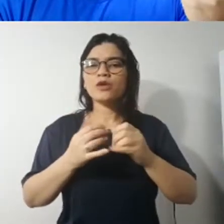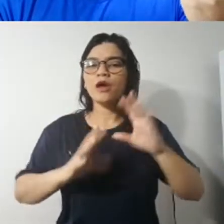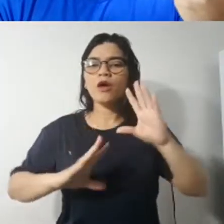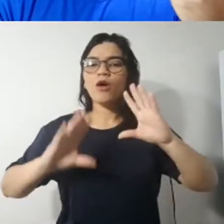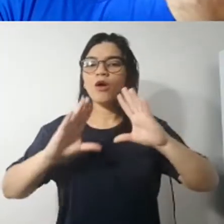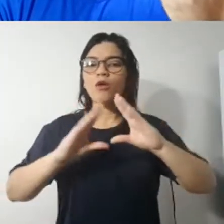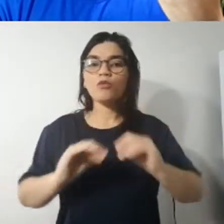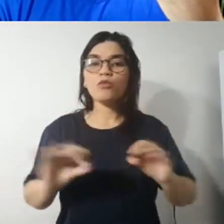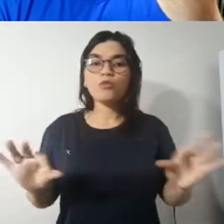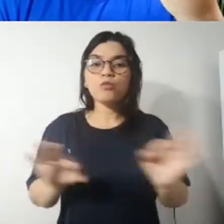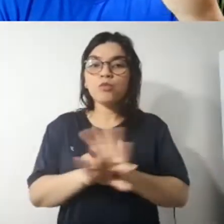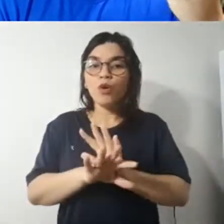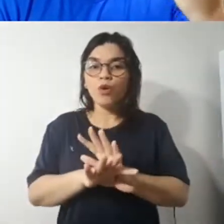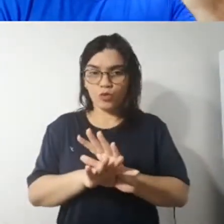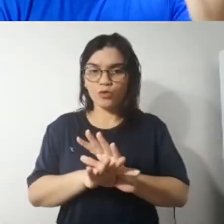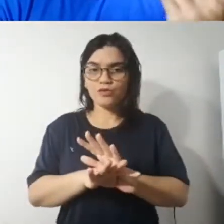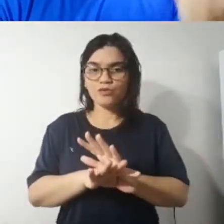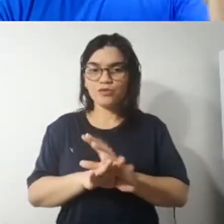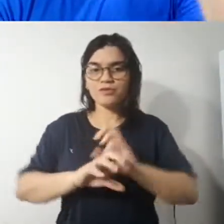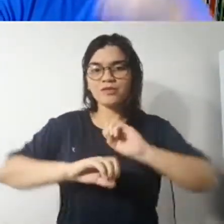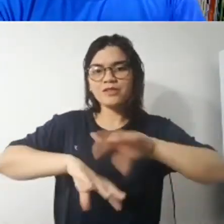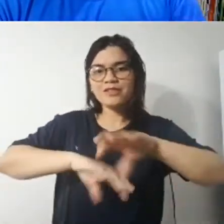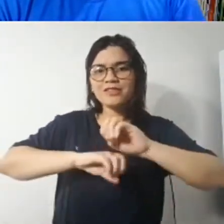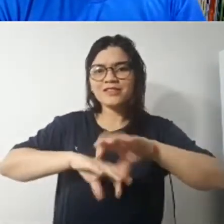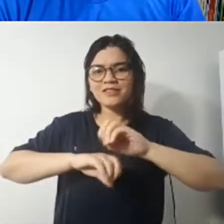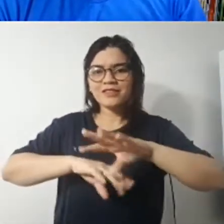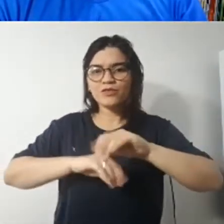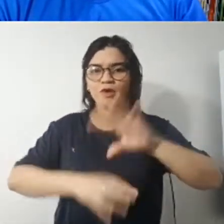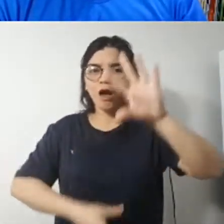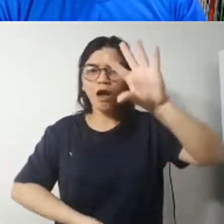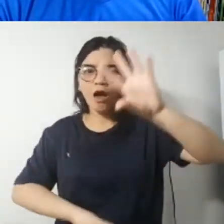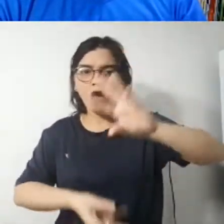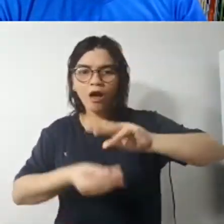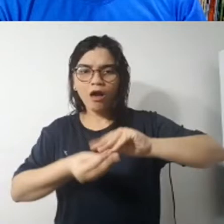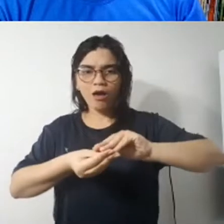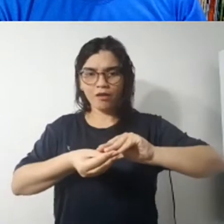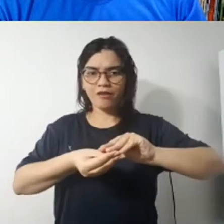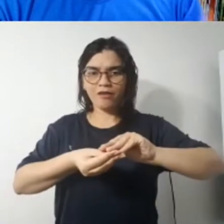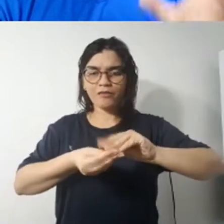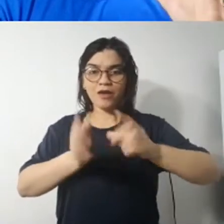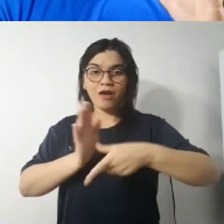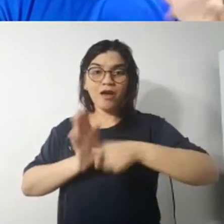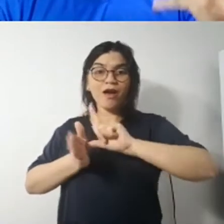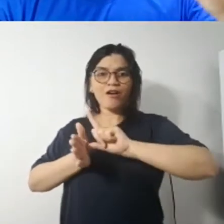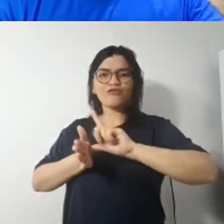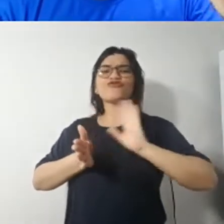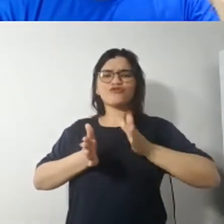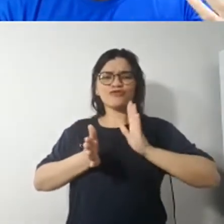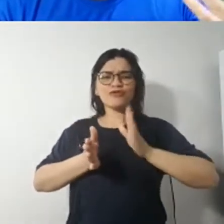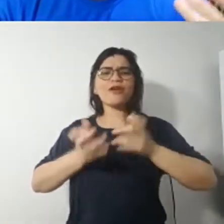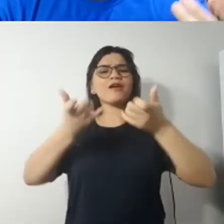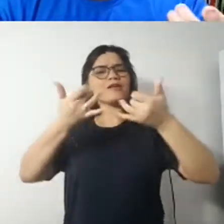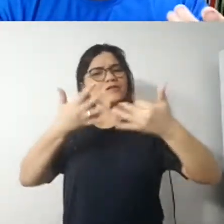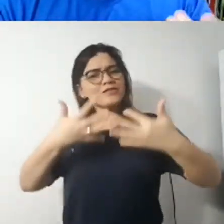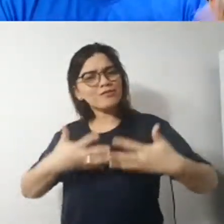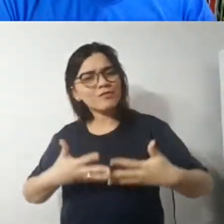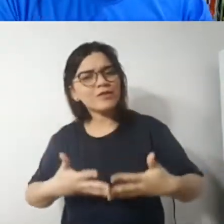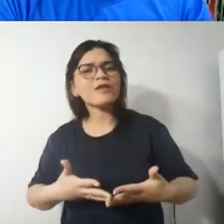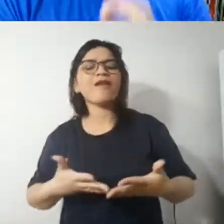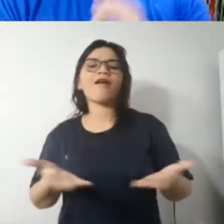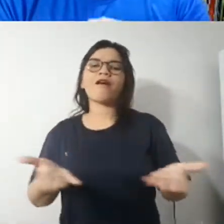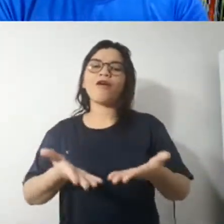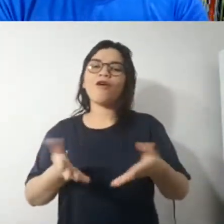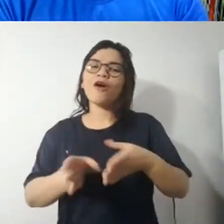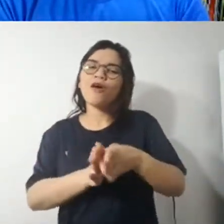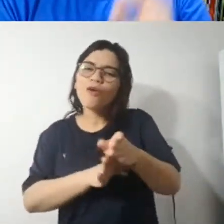uma condensação de tudo aquilo que ele falou anteriormente, mas agora com outras palavras. Então ele